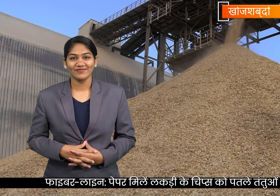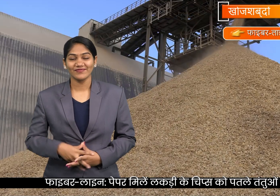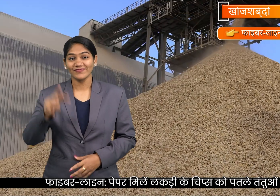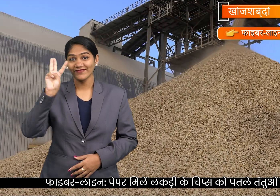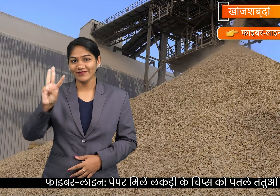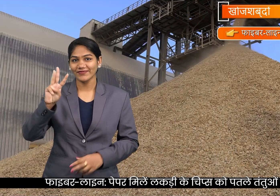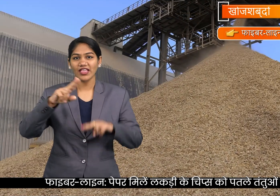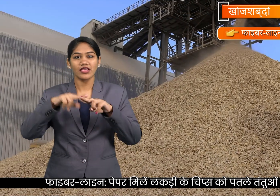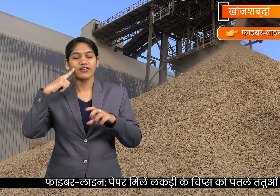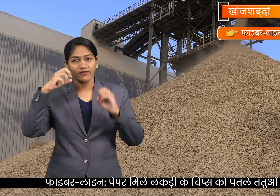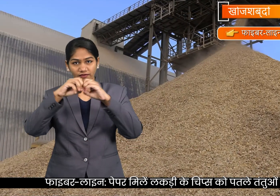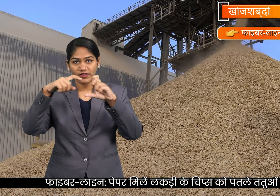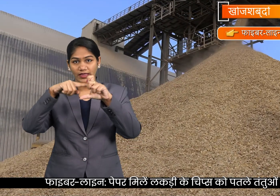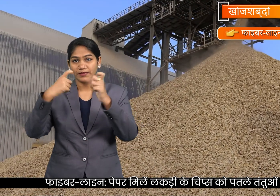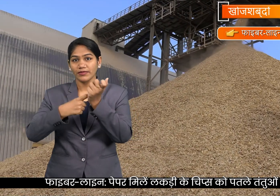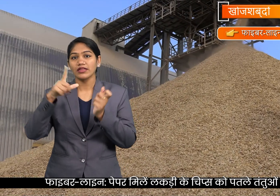फाइबर लाइन